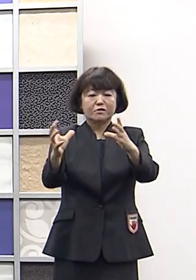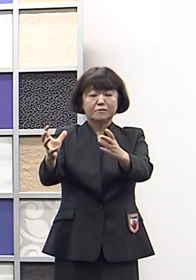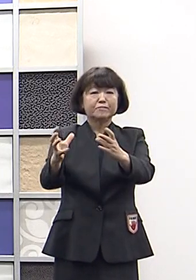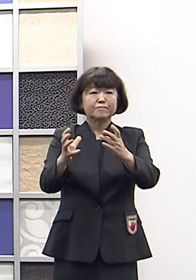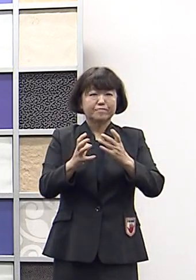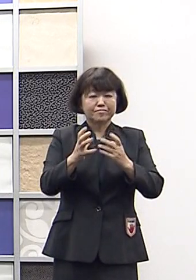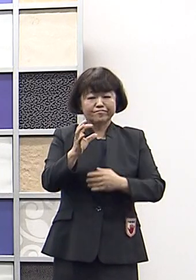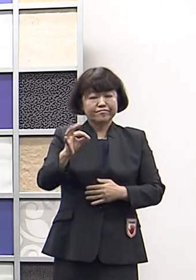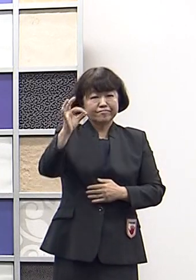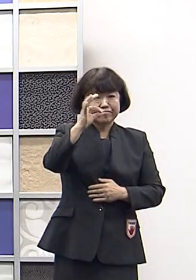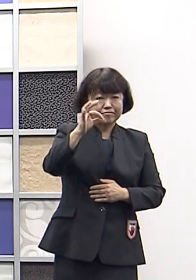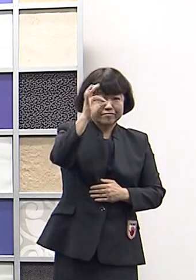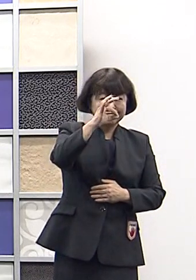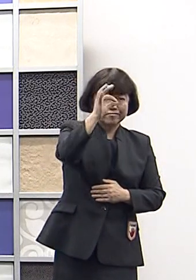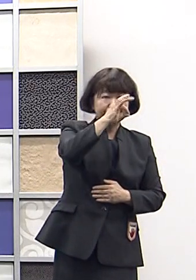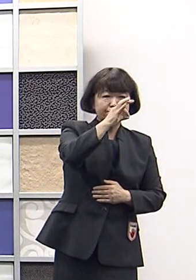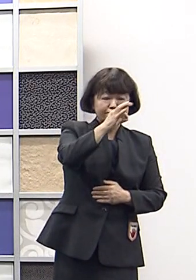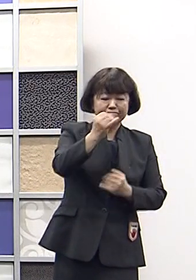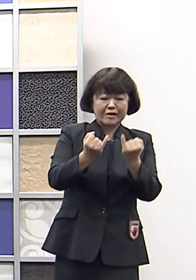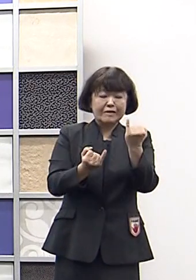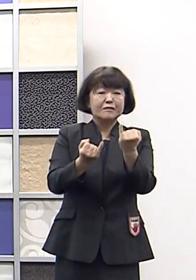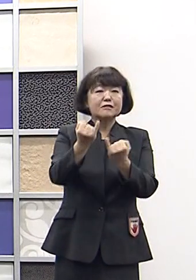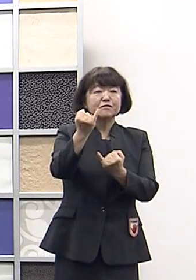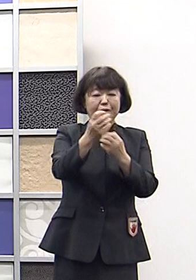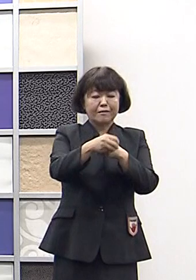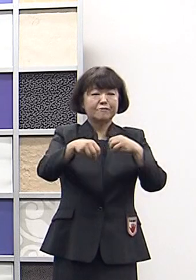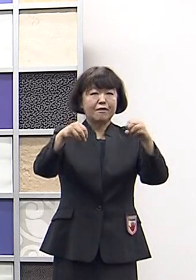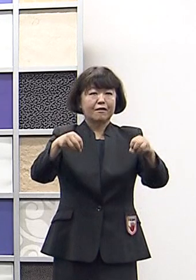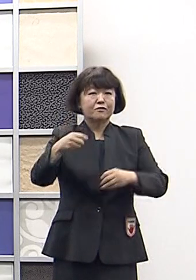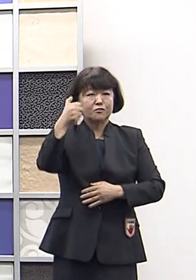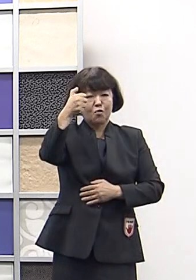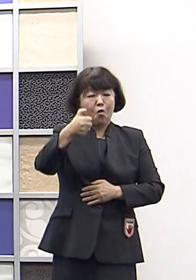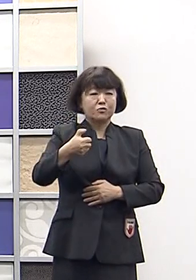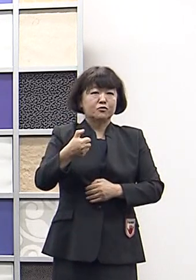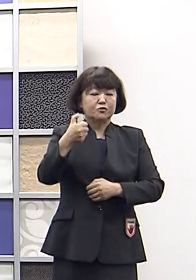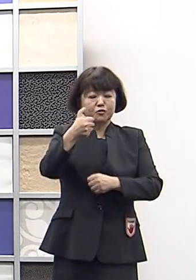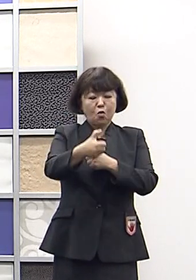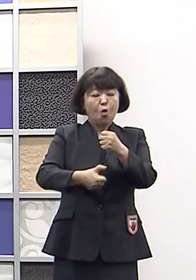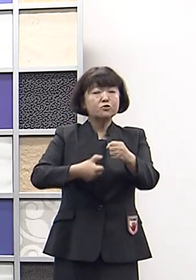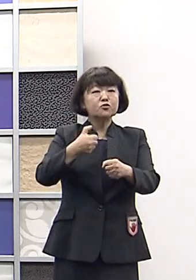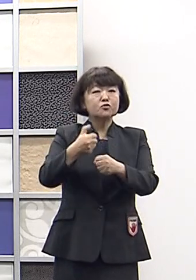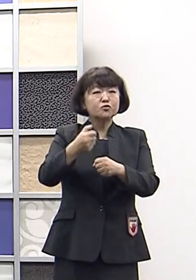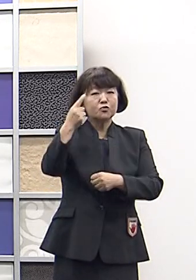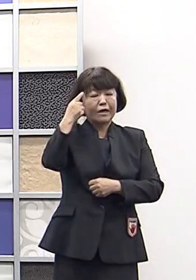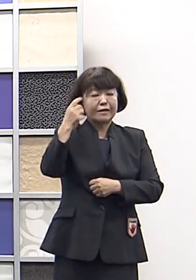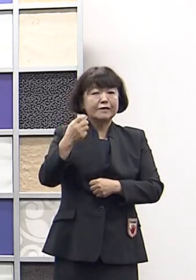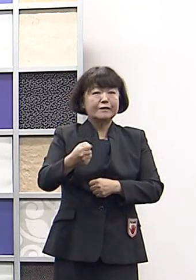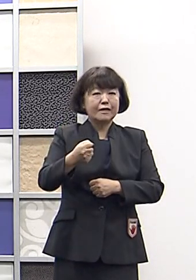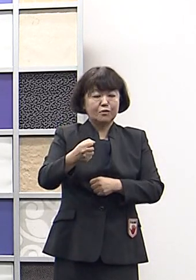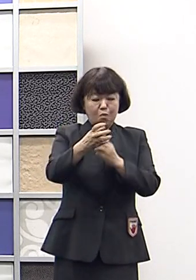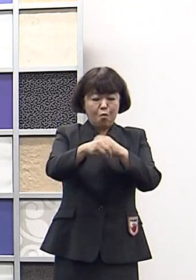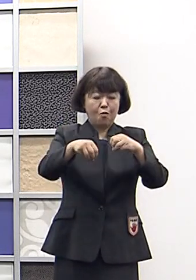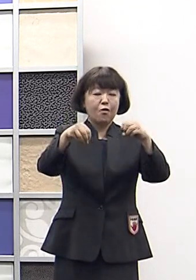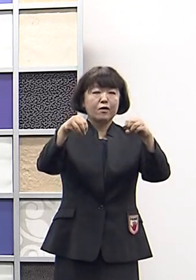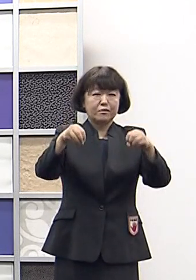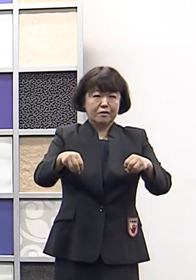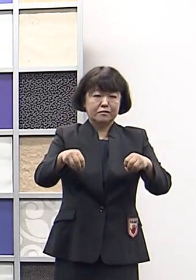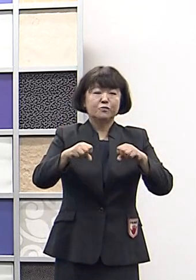をご視察いただくとともに、姉妹県州締結50周年記念覚書を締結をいたします。